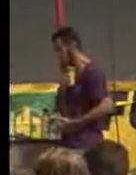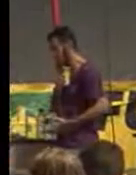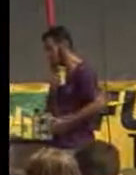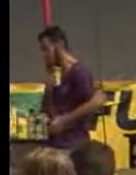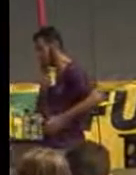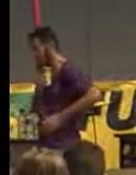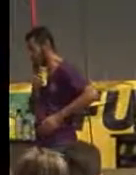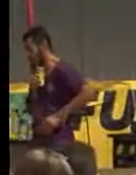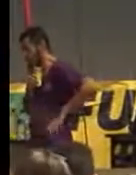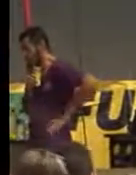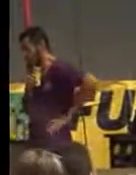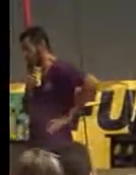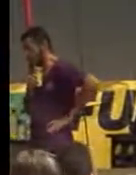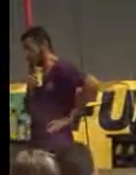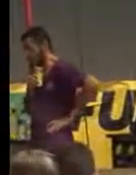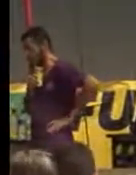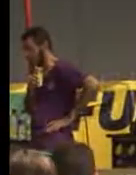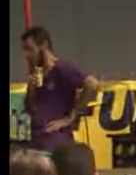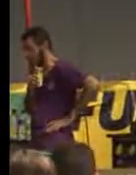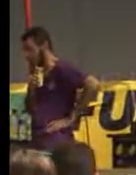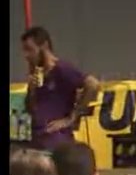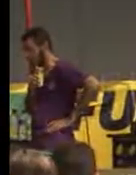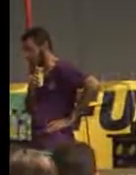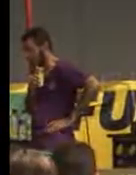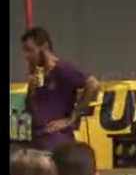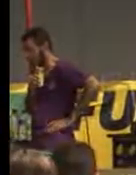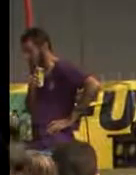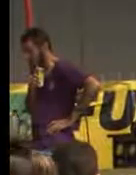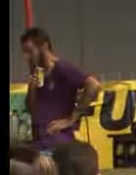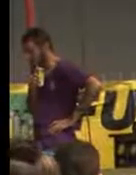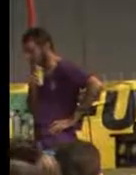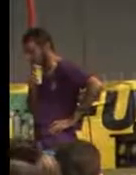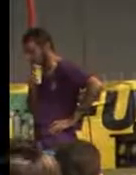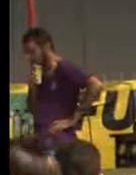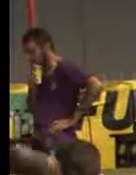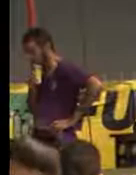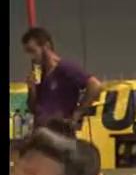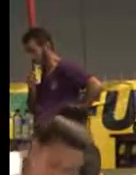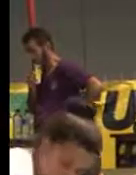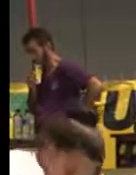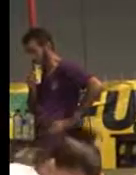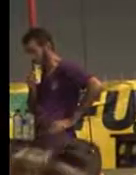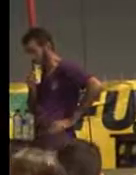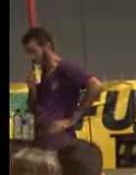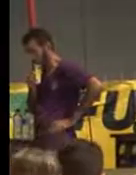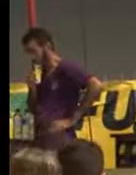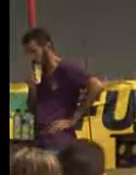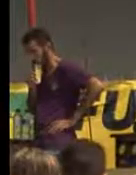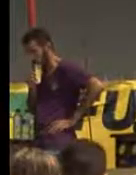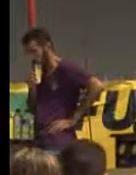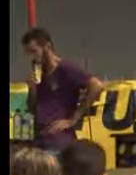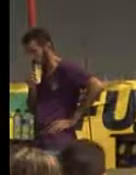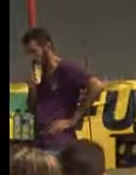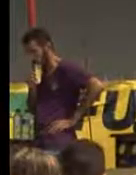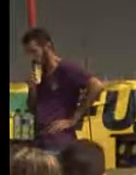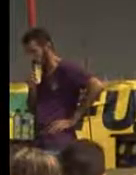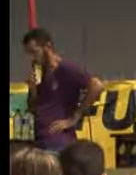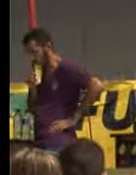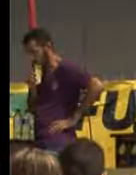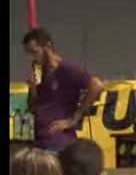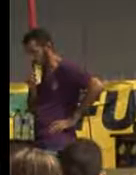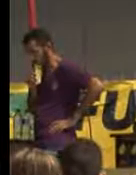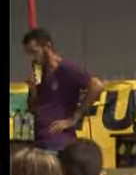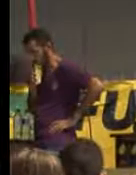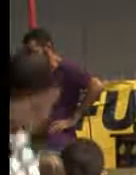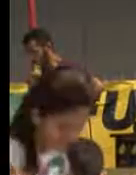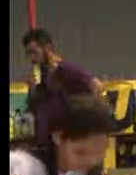2011, o tema do Enem foi o limite entre as mídias, as redes sociais, o limite